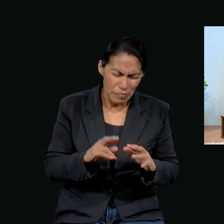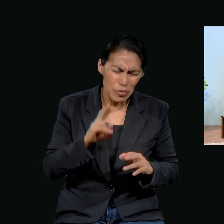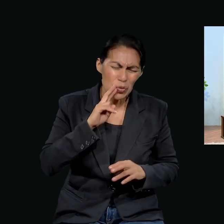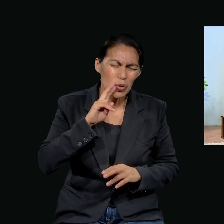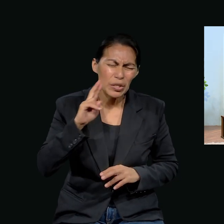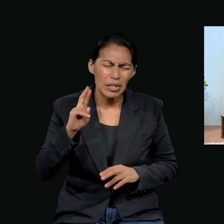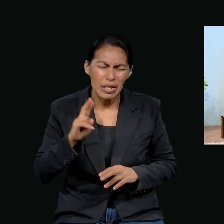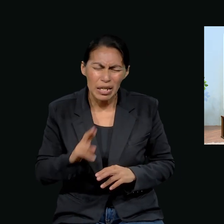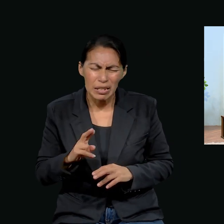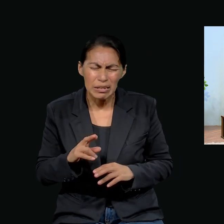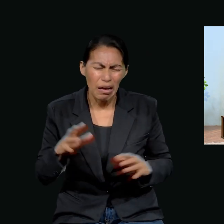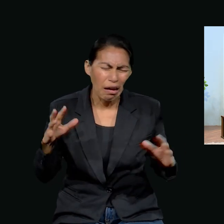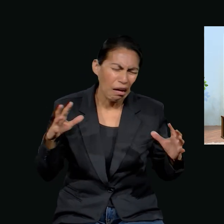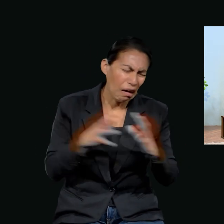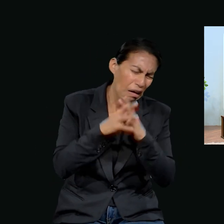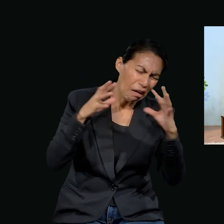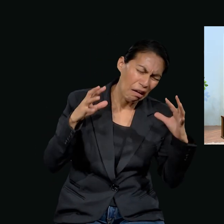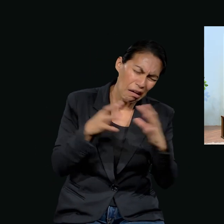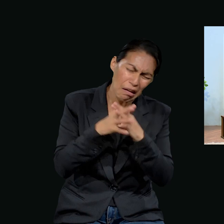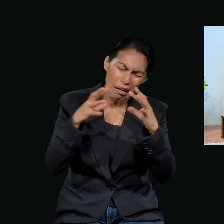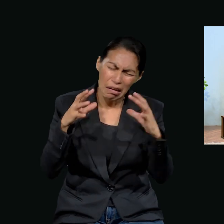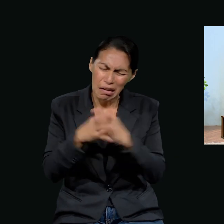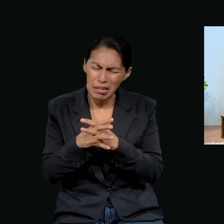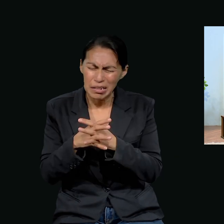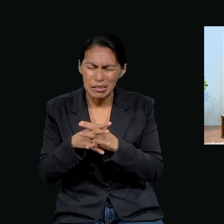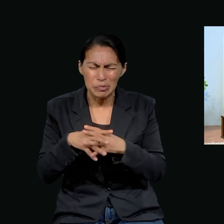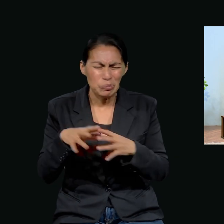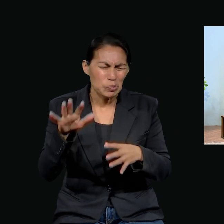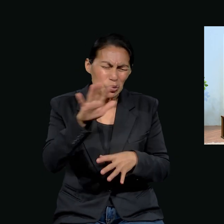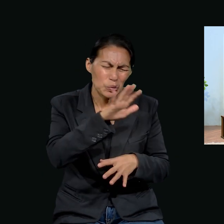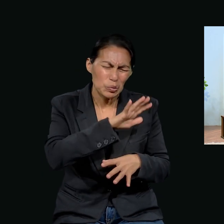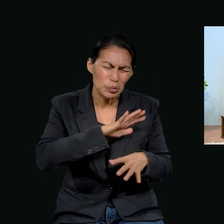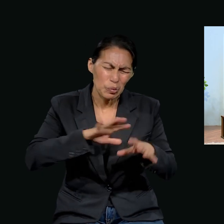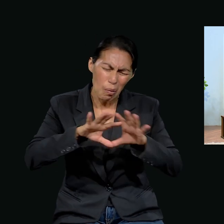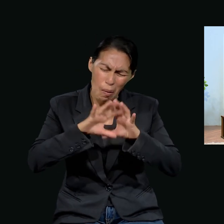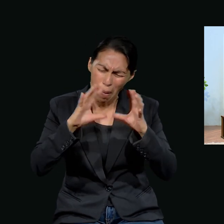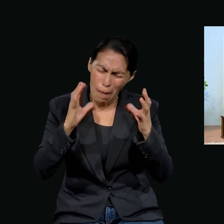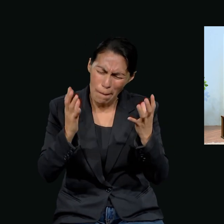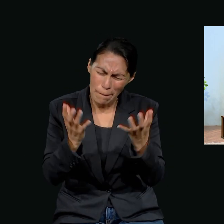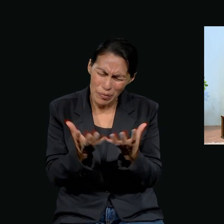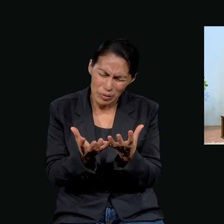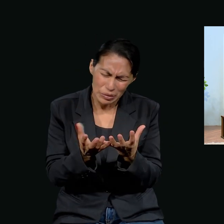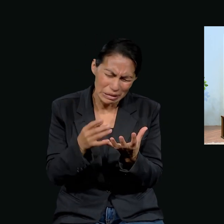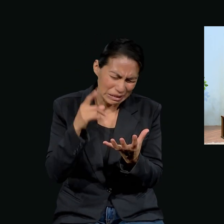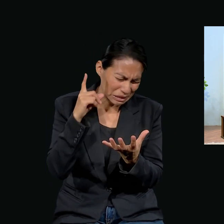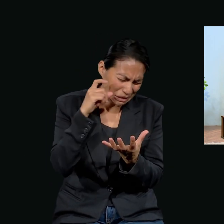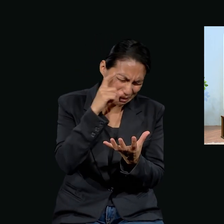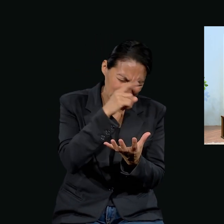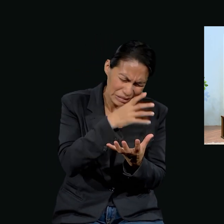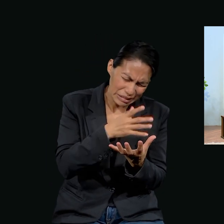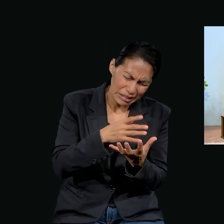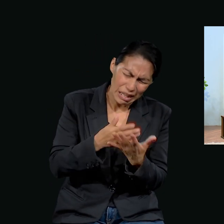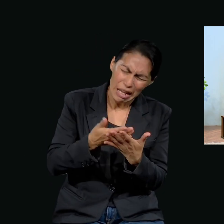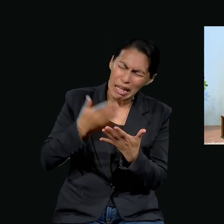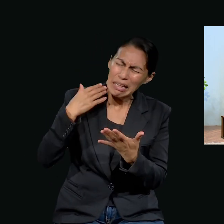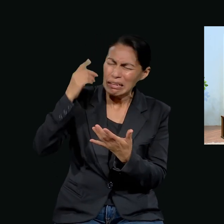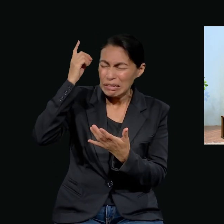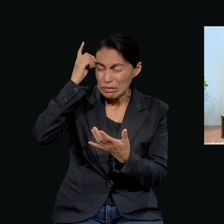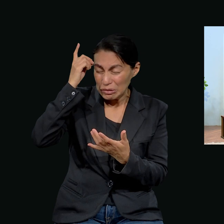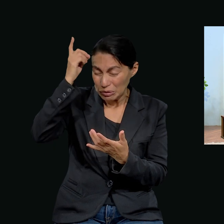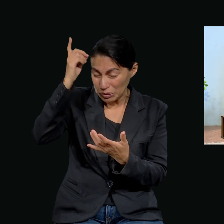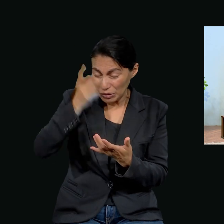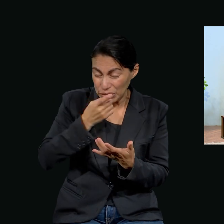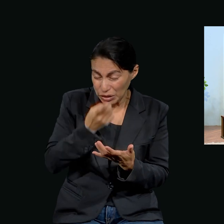El mundo está Tal como Como Cristo Dijo Que iba a estar Por las consecuencias Del pecado En el mundo Tantas